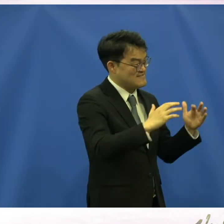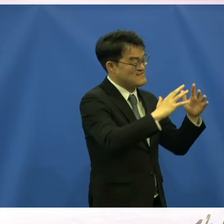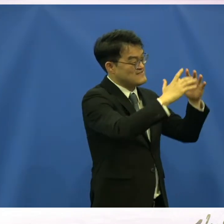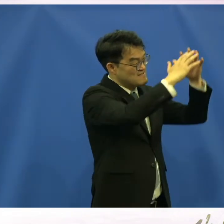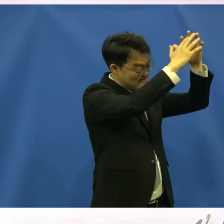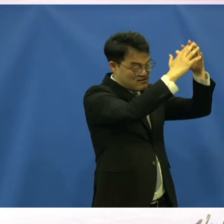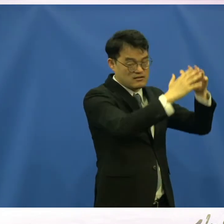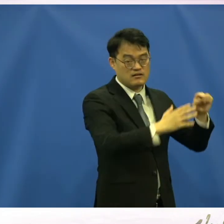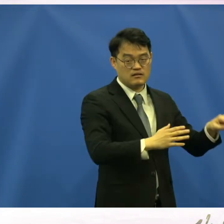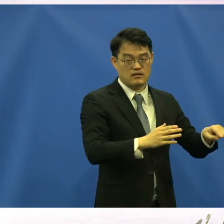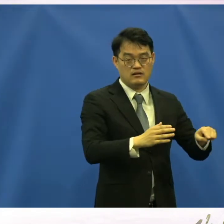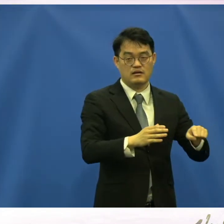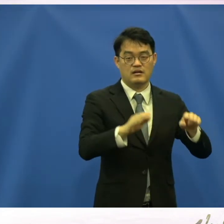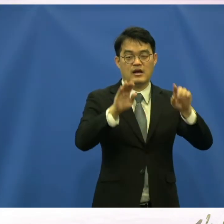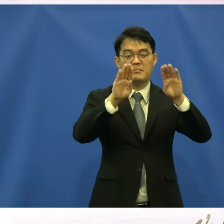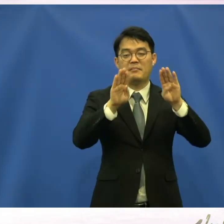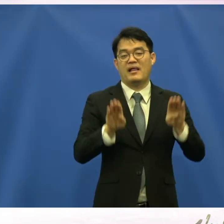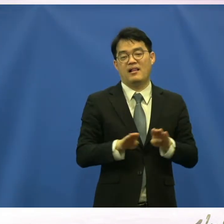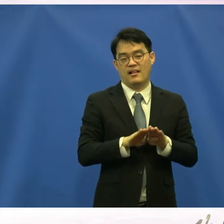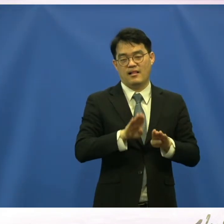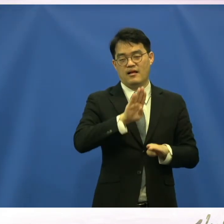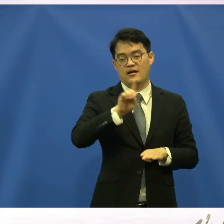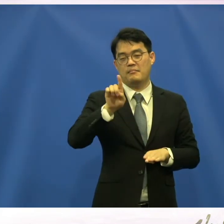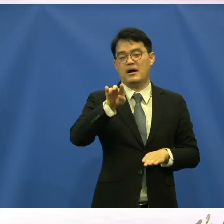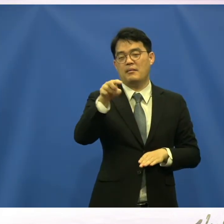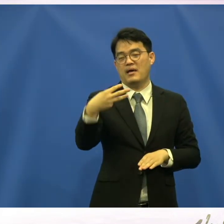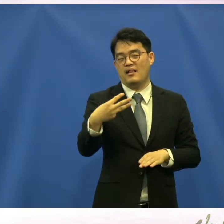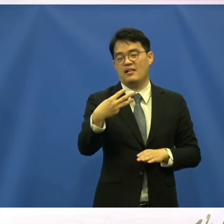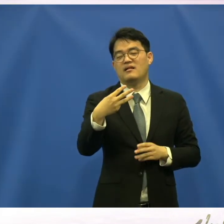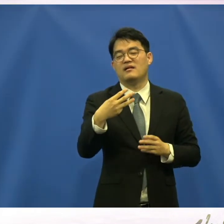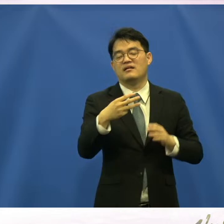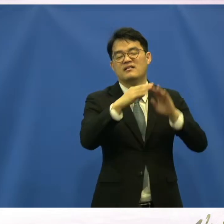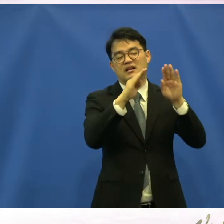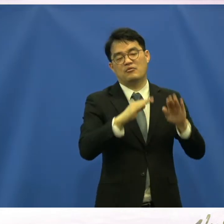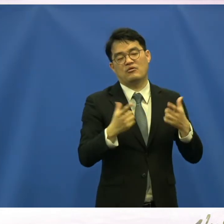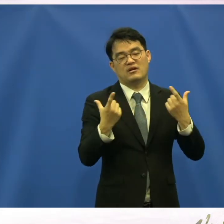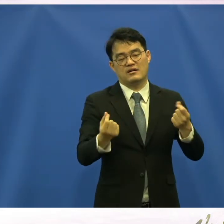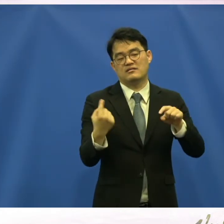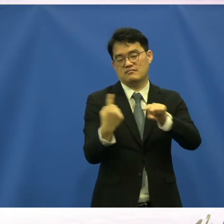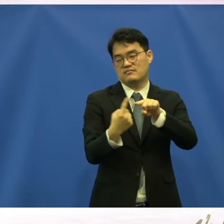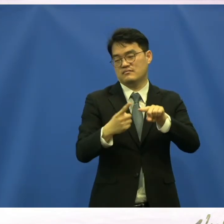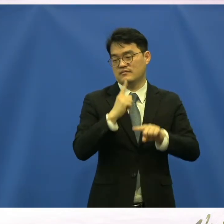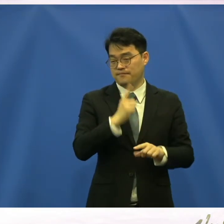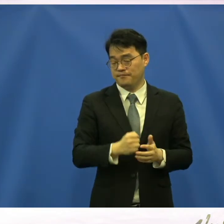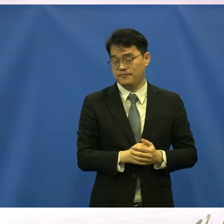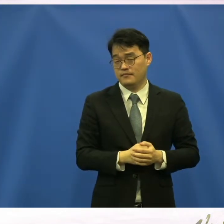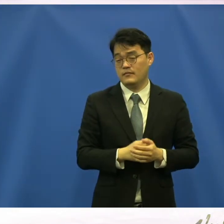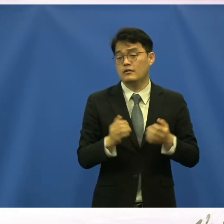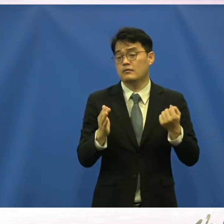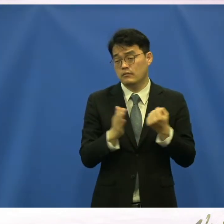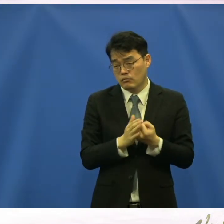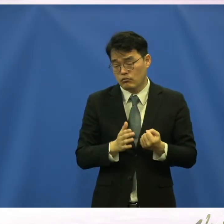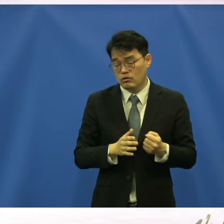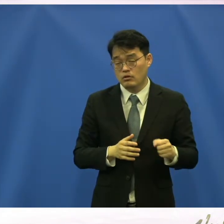그래서 하나님은 우리가 생각한 것과는 다른 방식으로 일 것이죠. 그래서 십자가는 우리가 생각하는 방식이 아니에요.